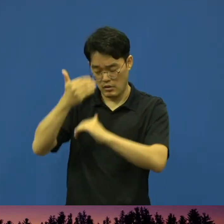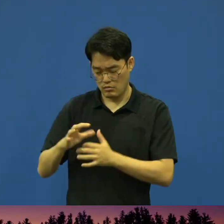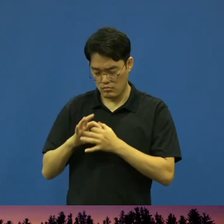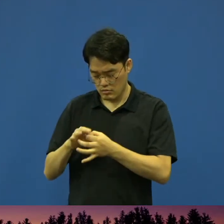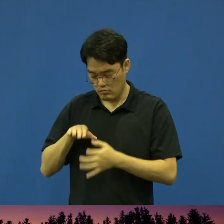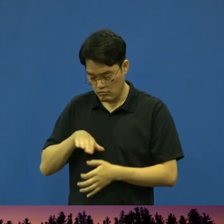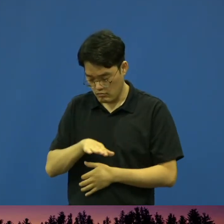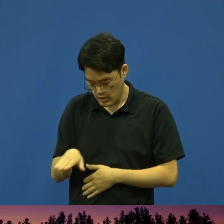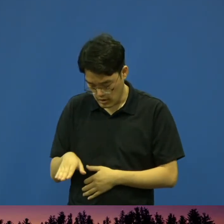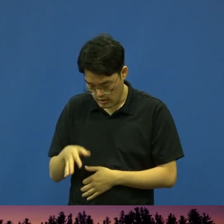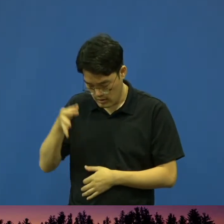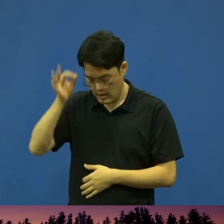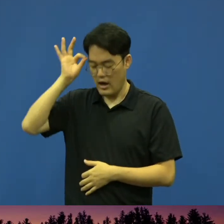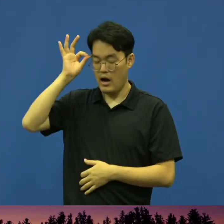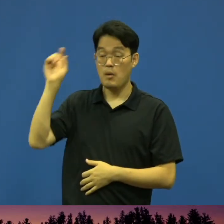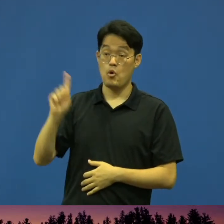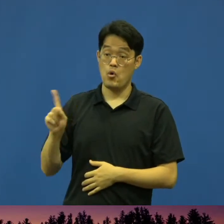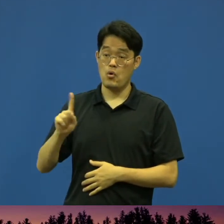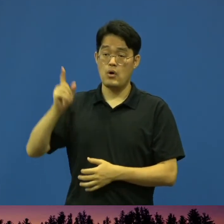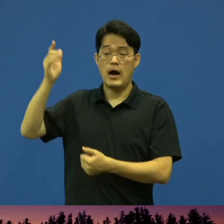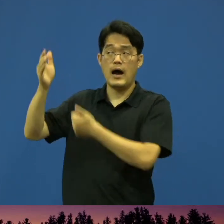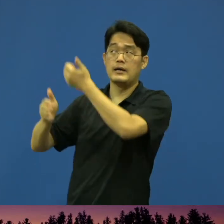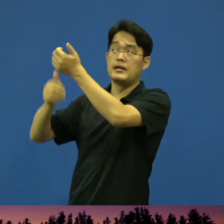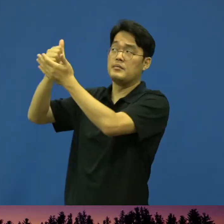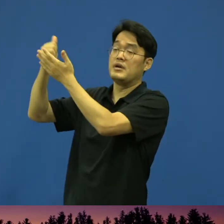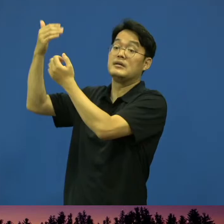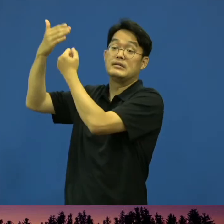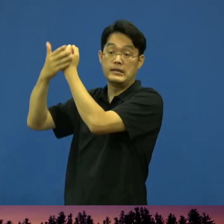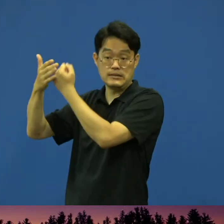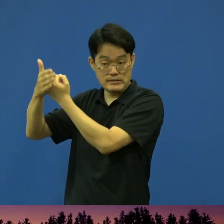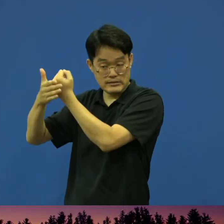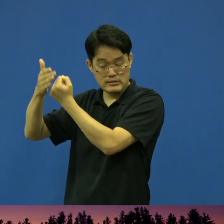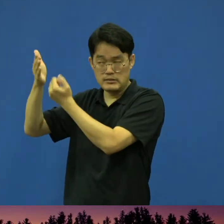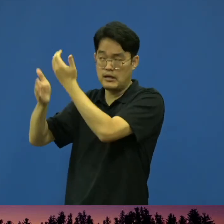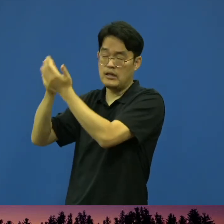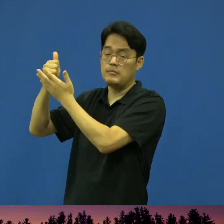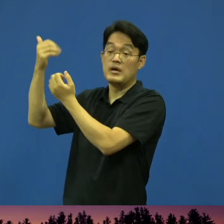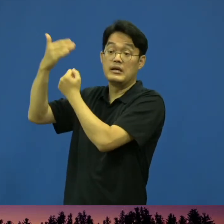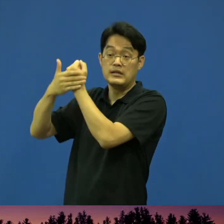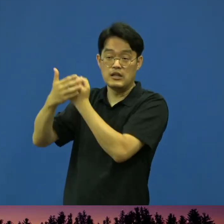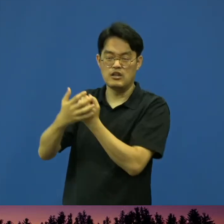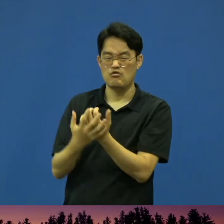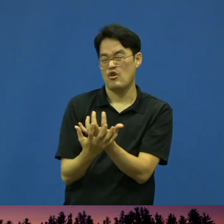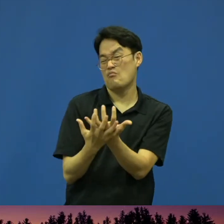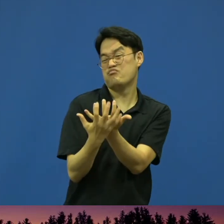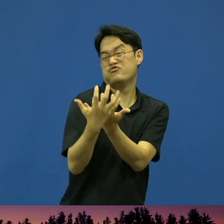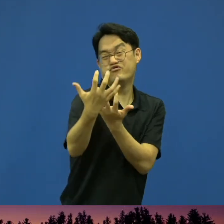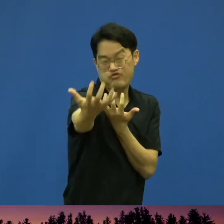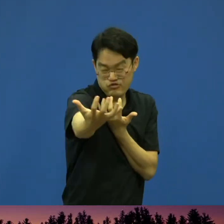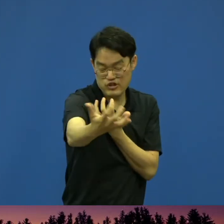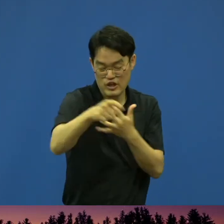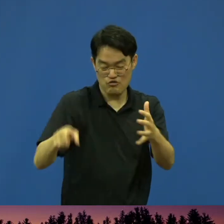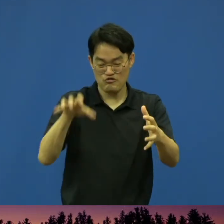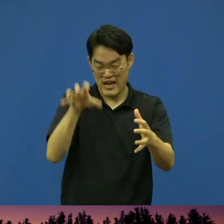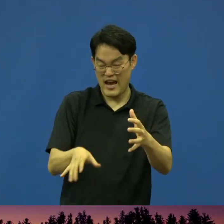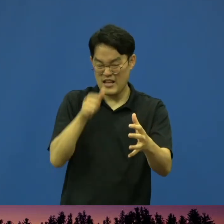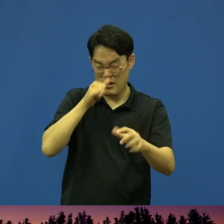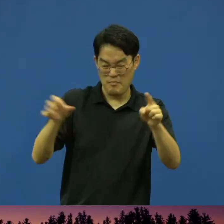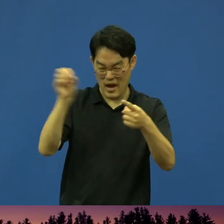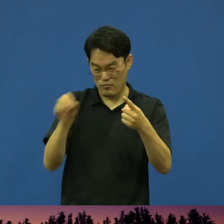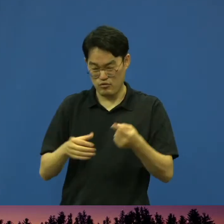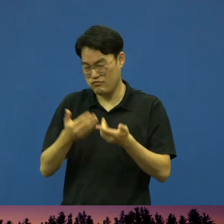뭐예요? 하나님의 은혜는 은혜의 무리 속에 있다고 누릴 수 있는 것이 아니라는